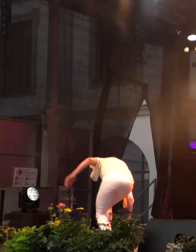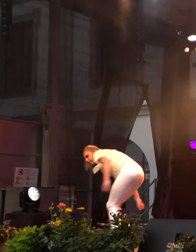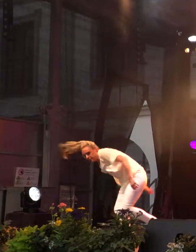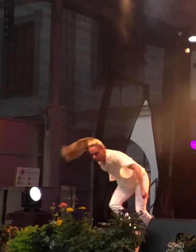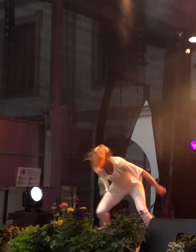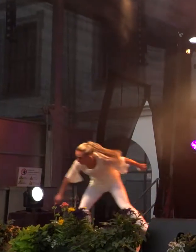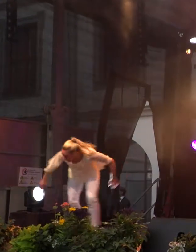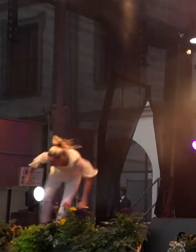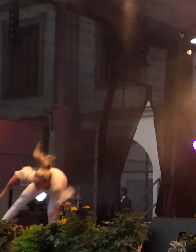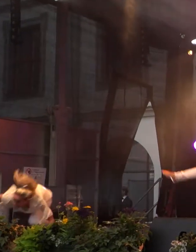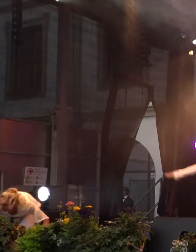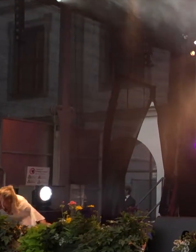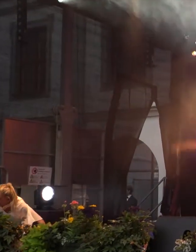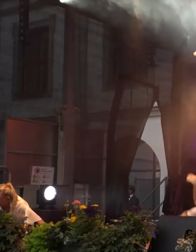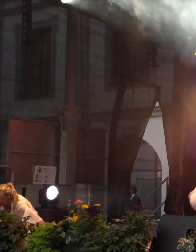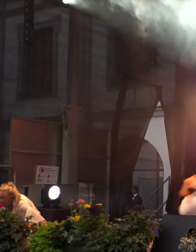größer